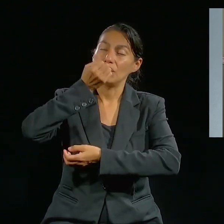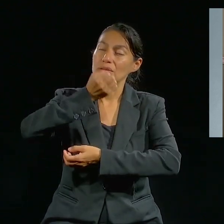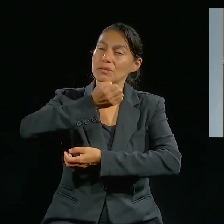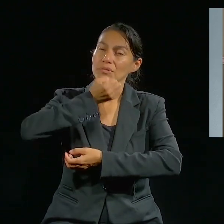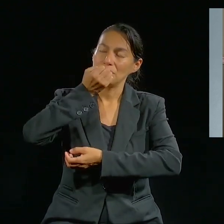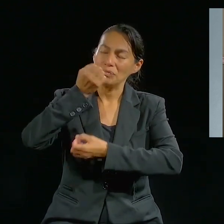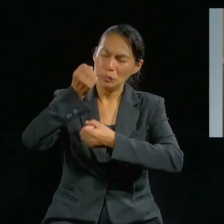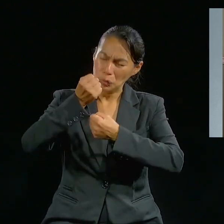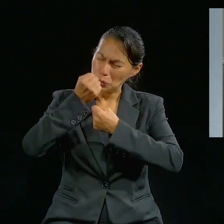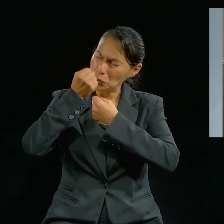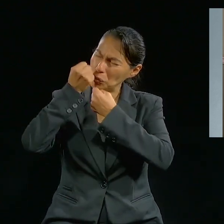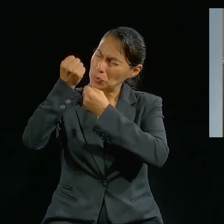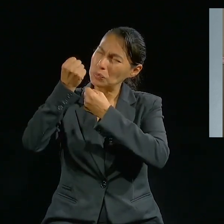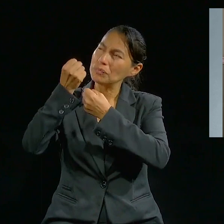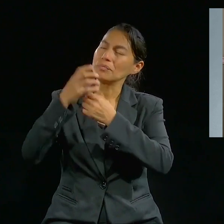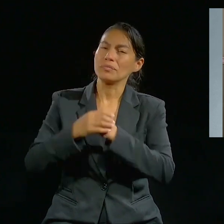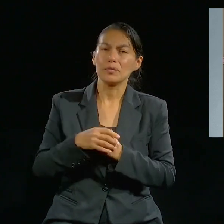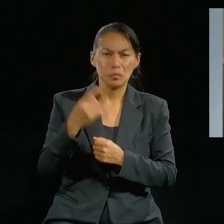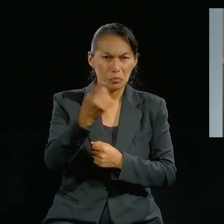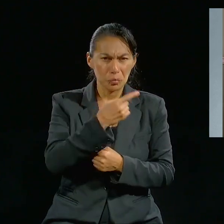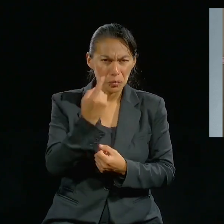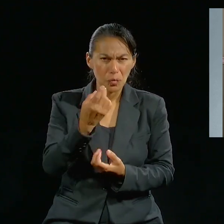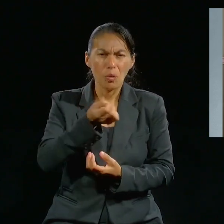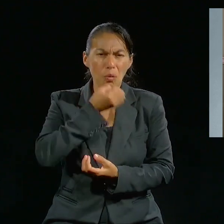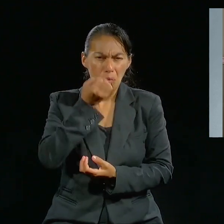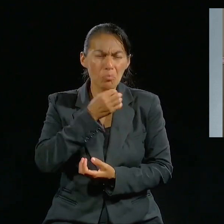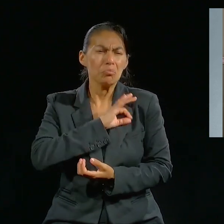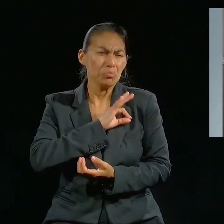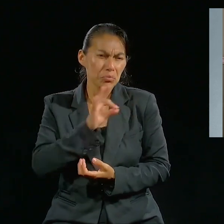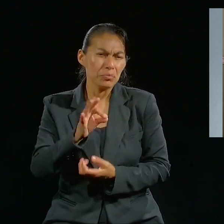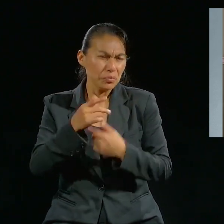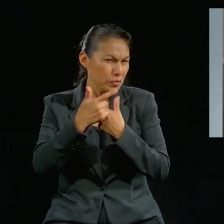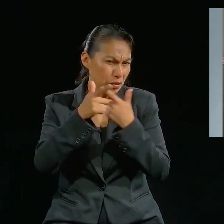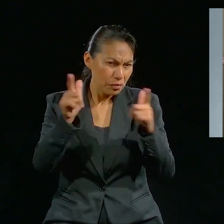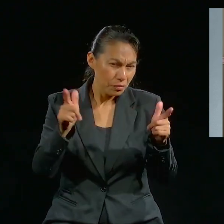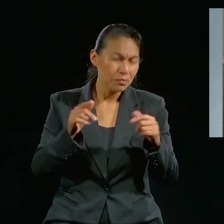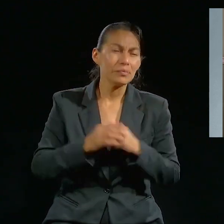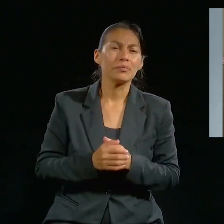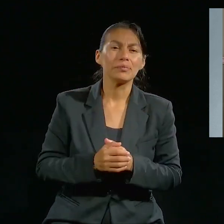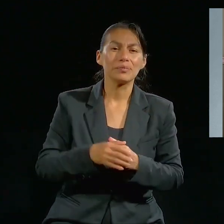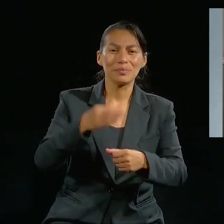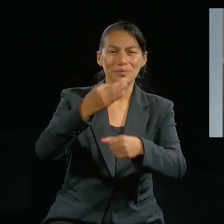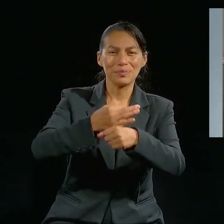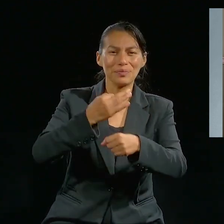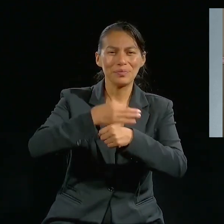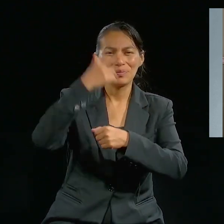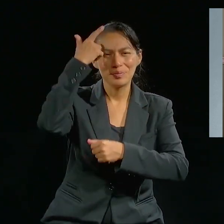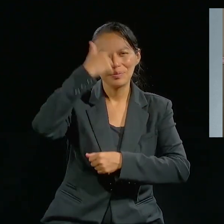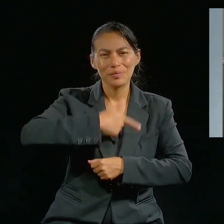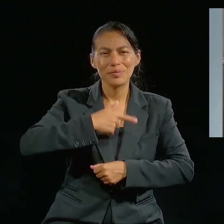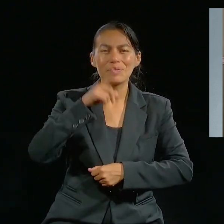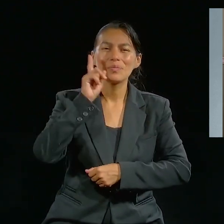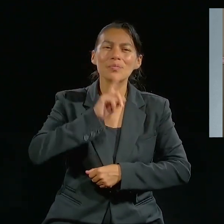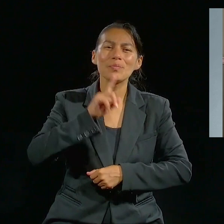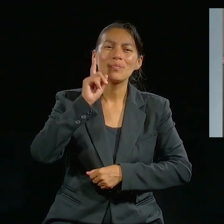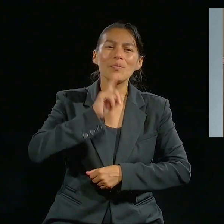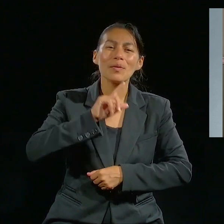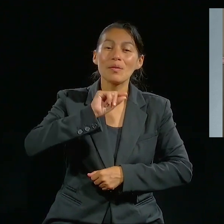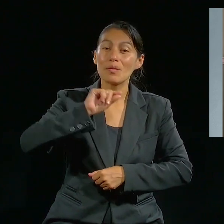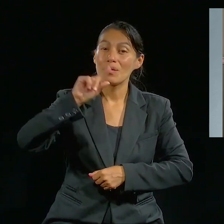A través del poder de la oración está a nuestro alcance. Y esta noche